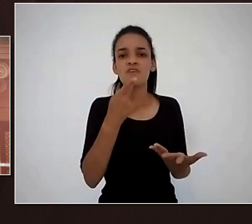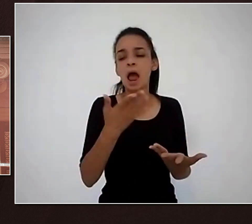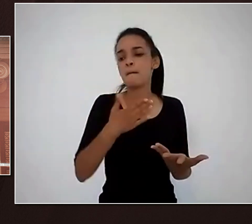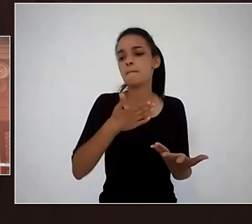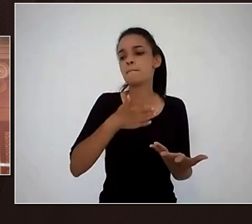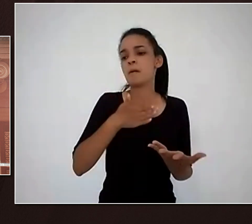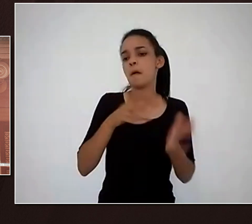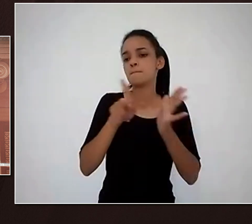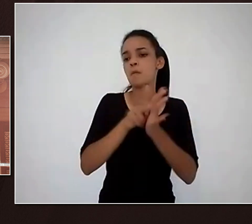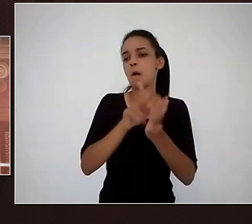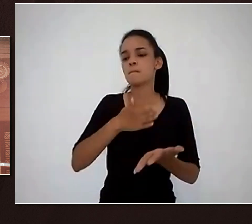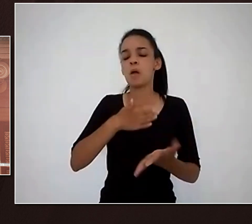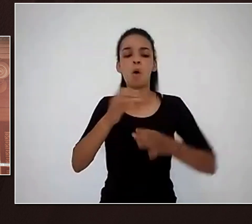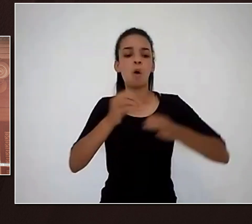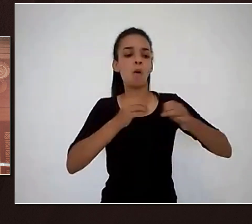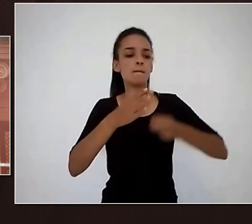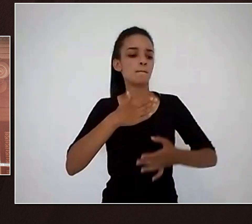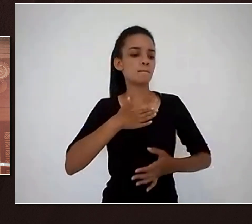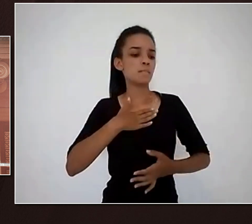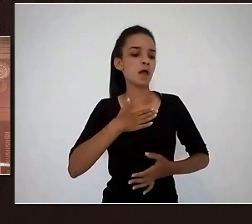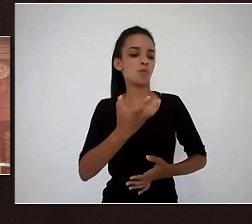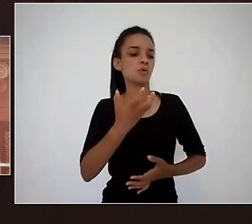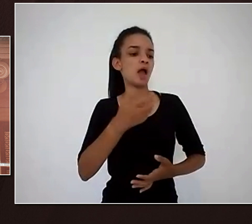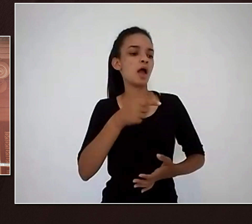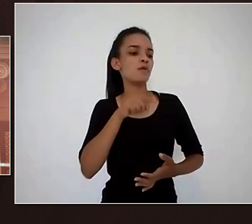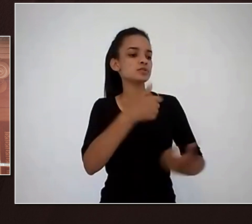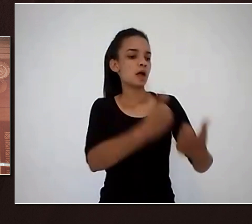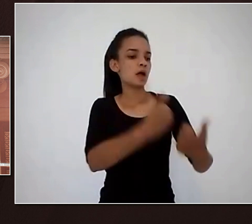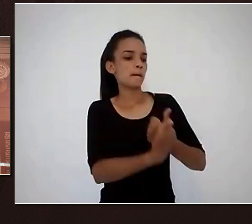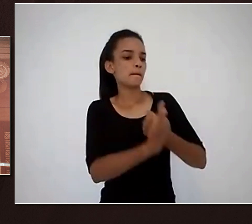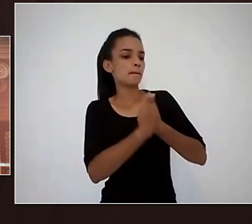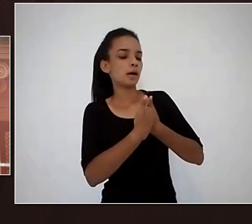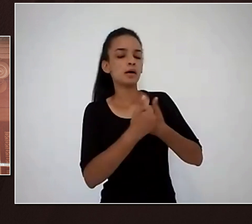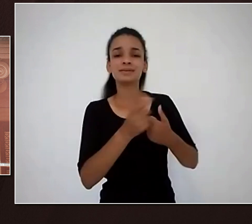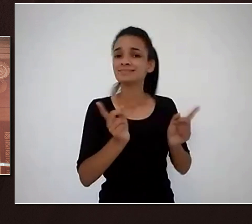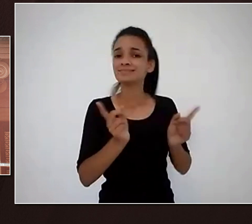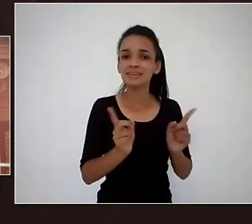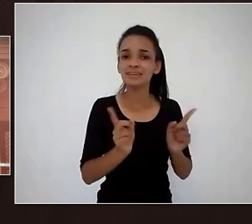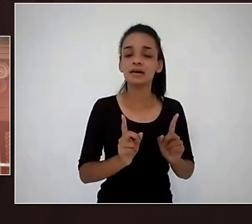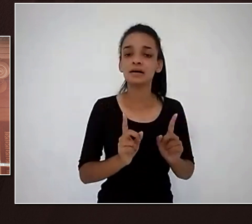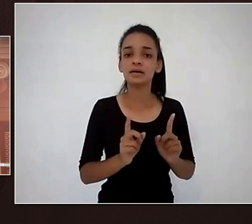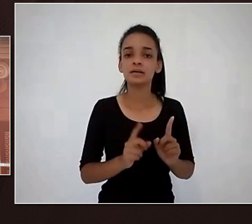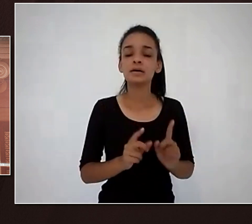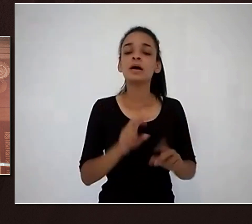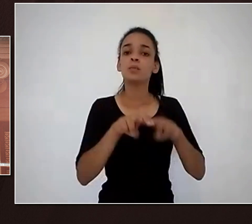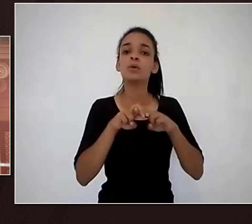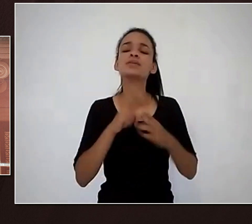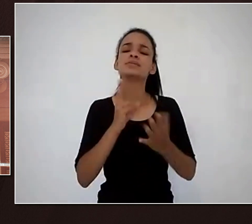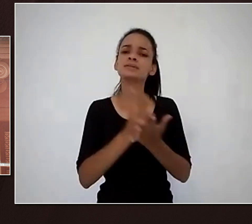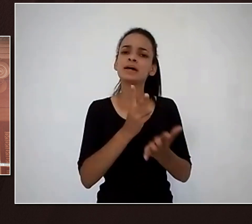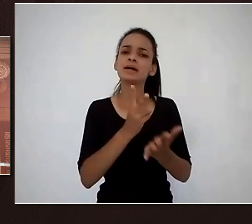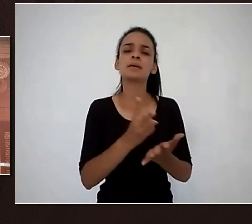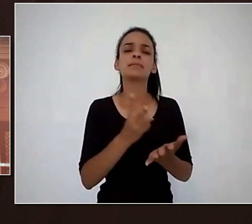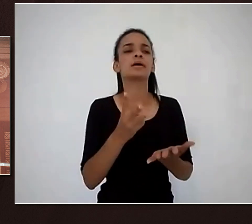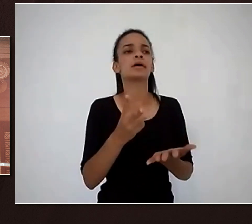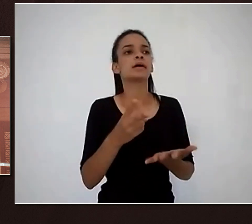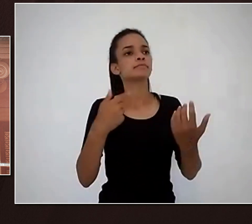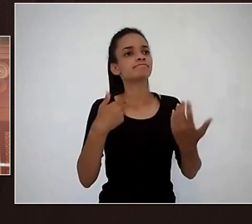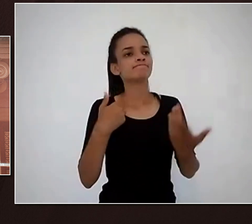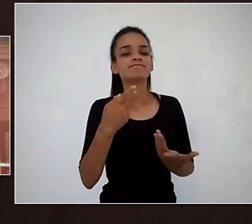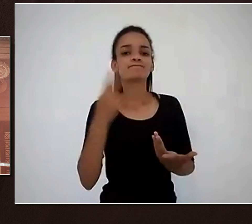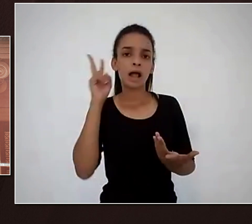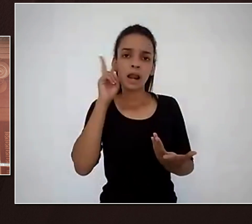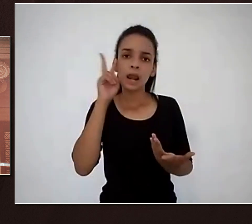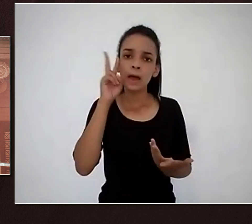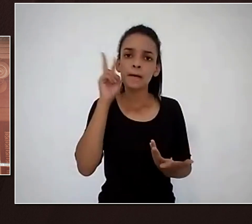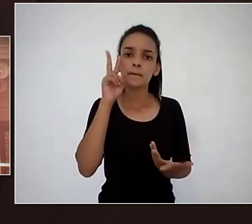buscando seguidores para nós, né? E eu sempre lembro, né, quando em Corinto Paulo